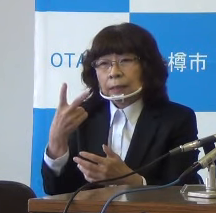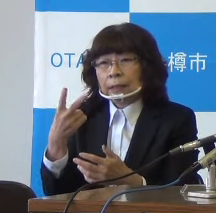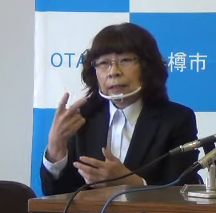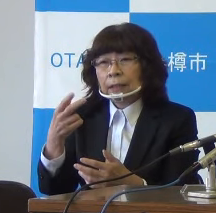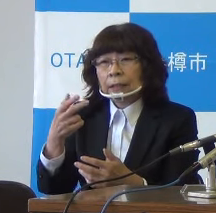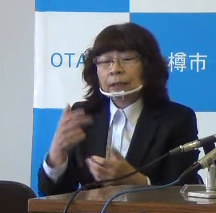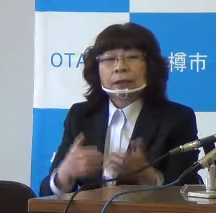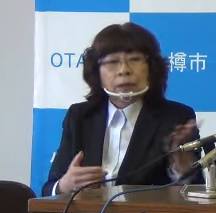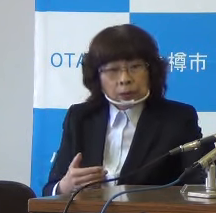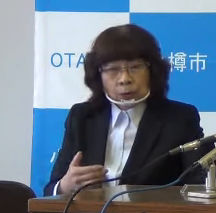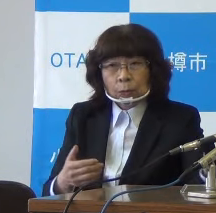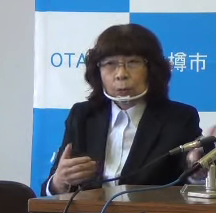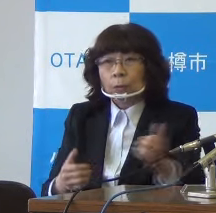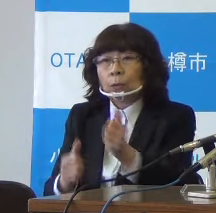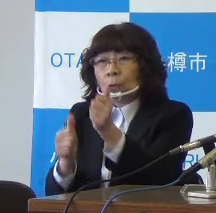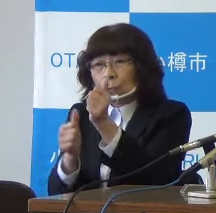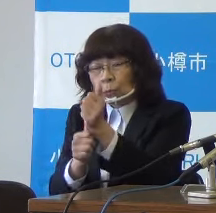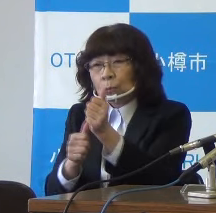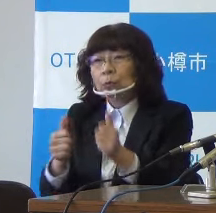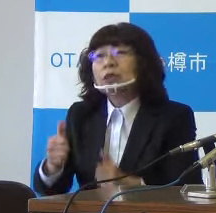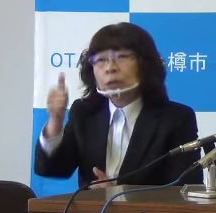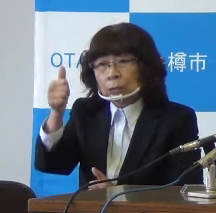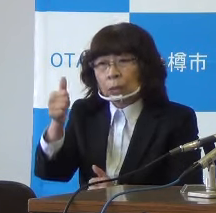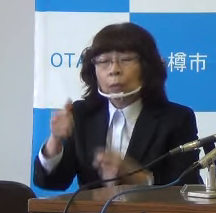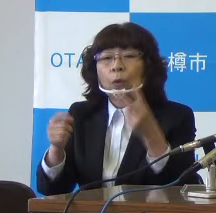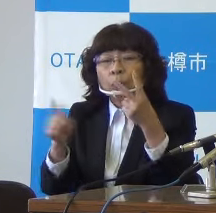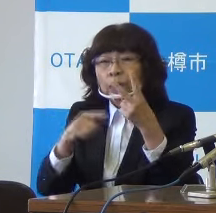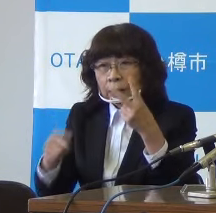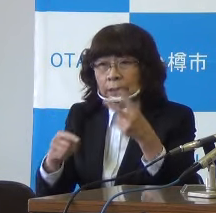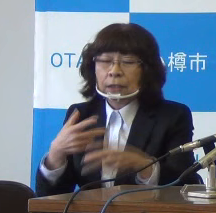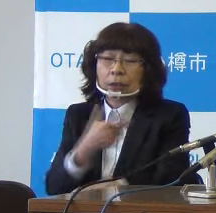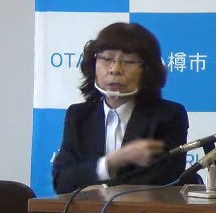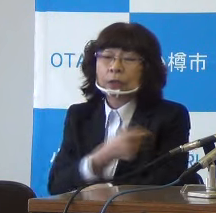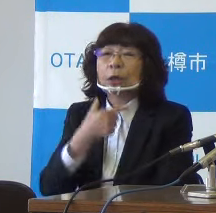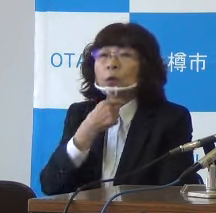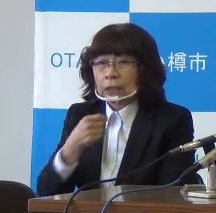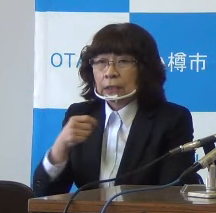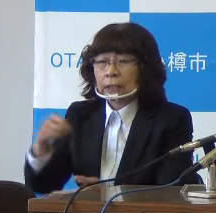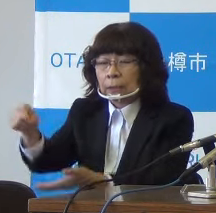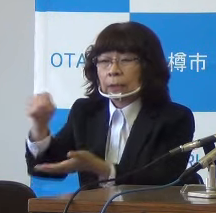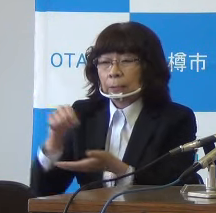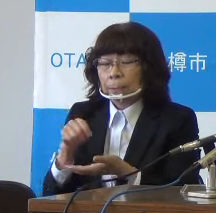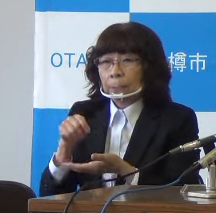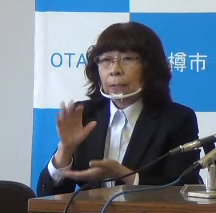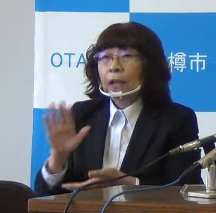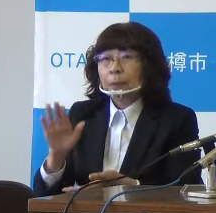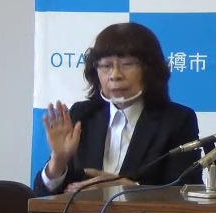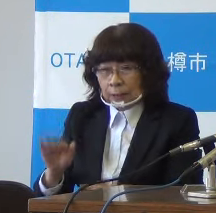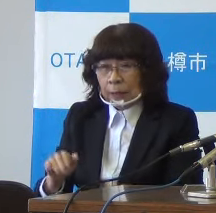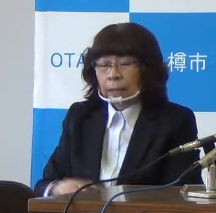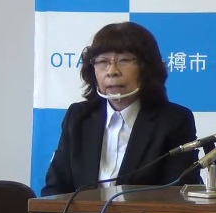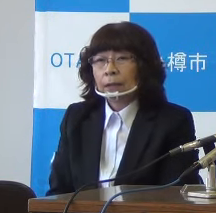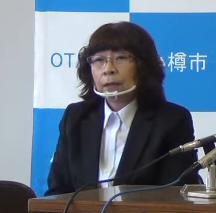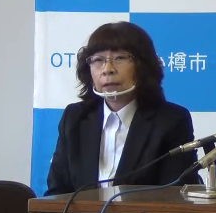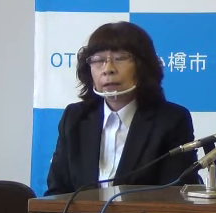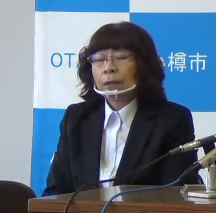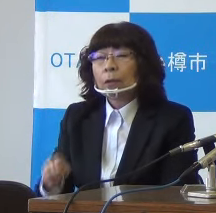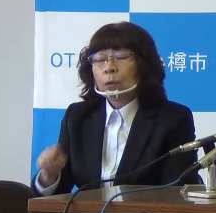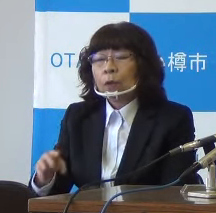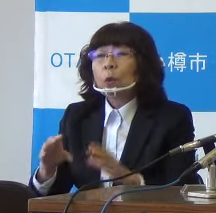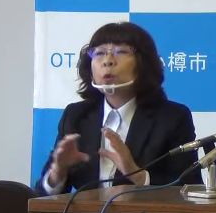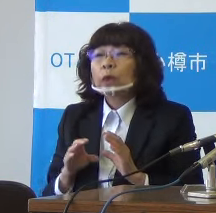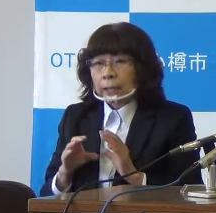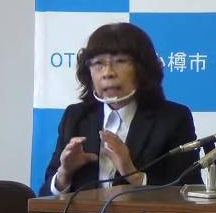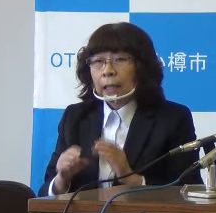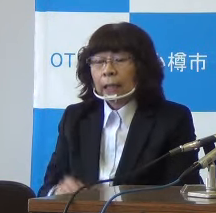小山副市長に接種をしてもらいたい旨連絡がありました。これを受けま